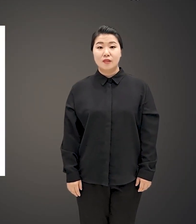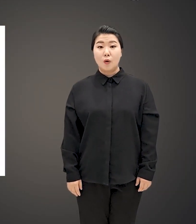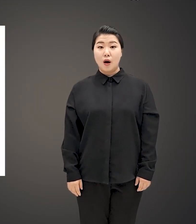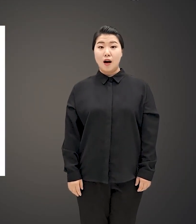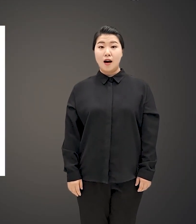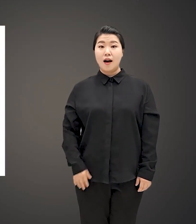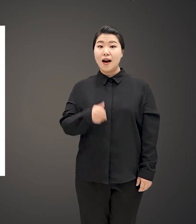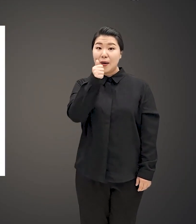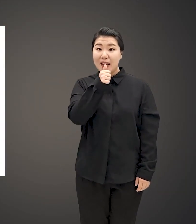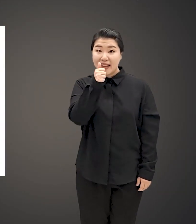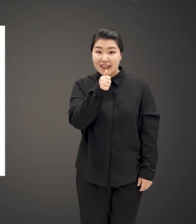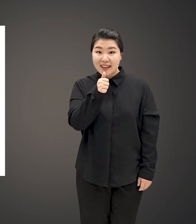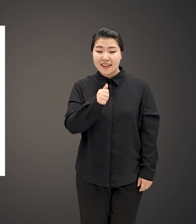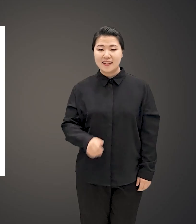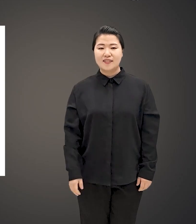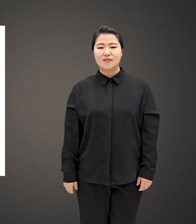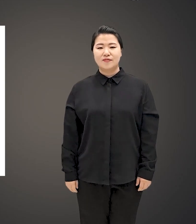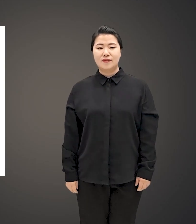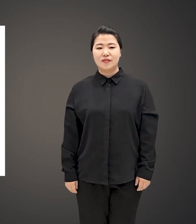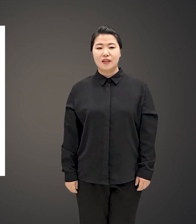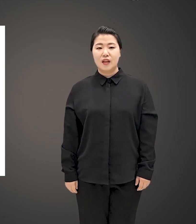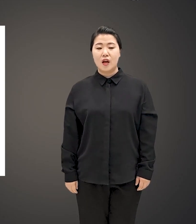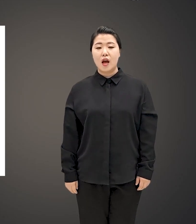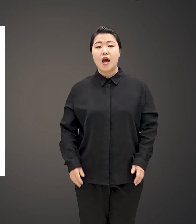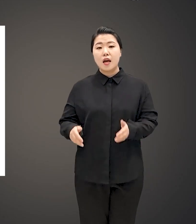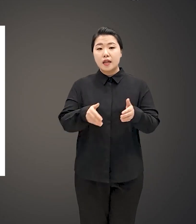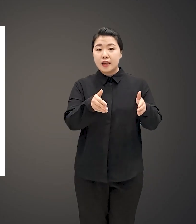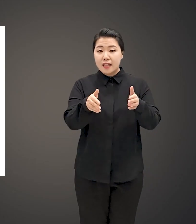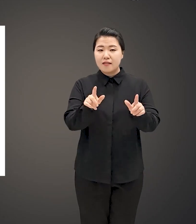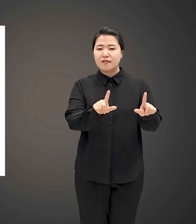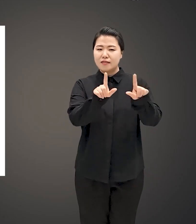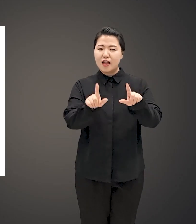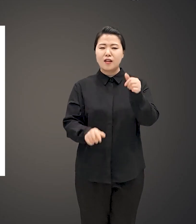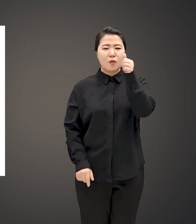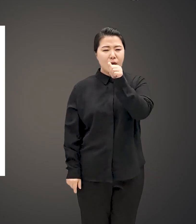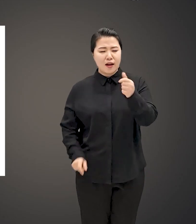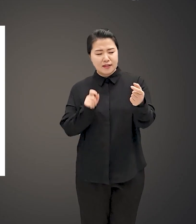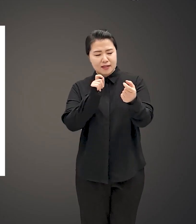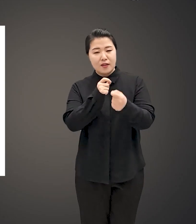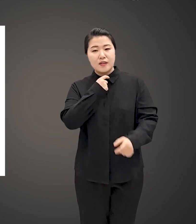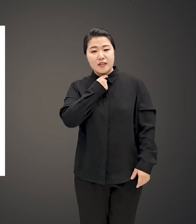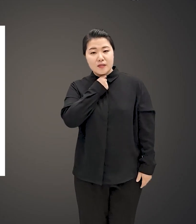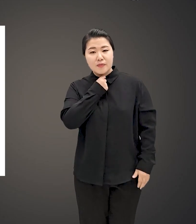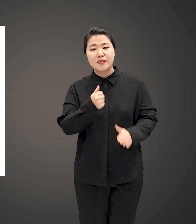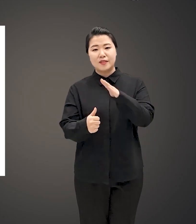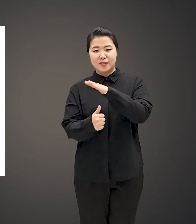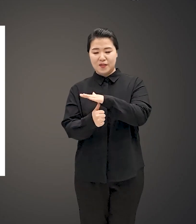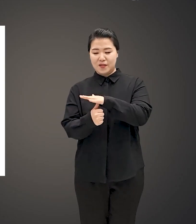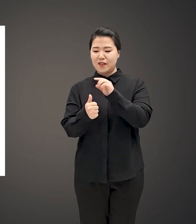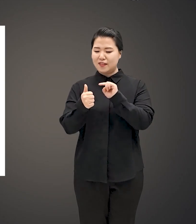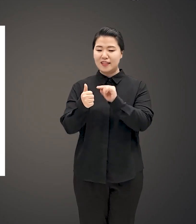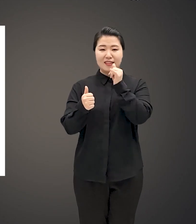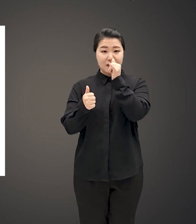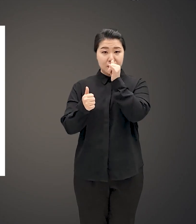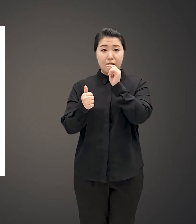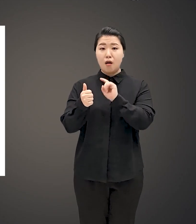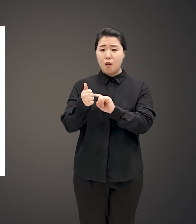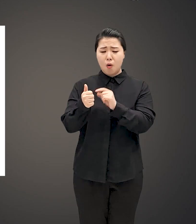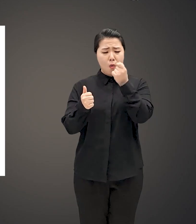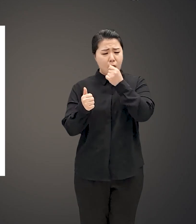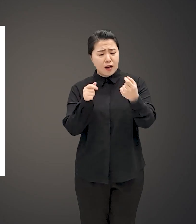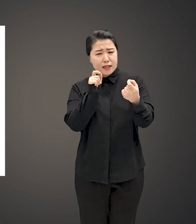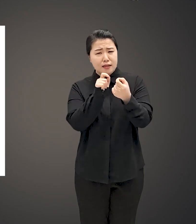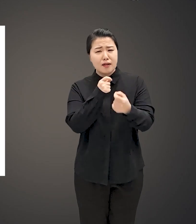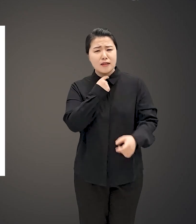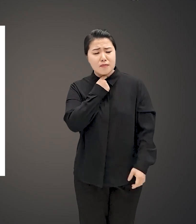와, 고양이다. 여기 길고양이와 친해지고 싶은 한 소년이 있습니다. 이 소년은